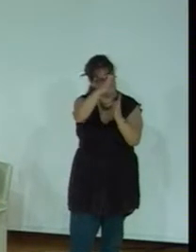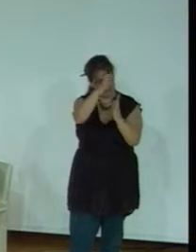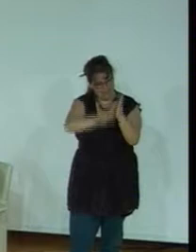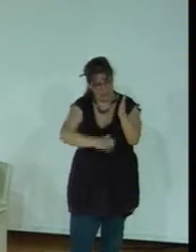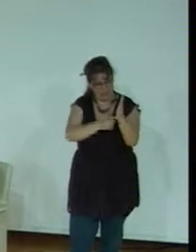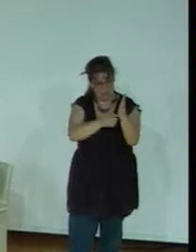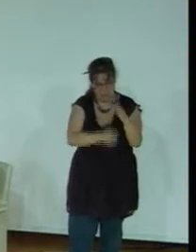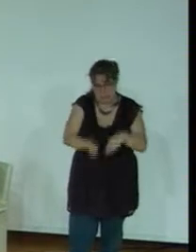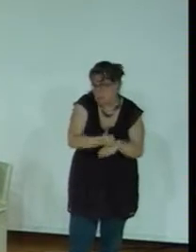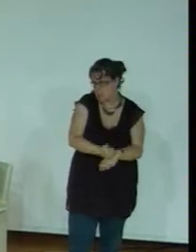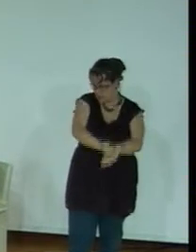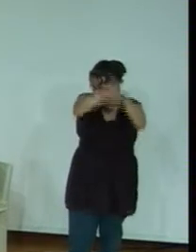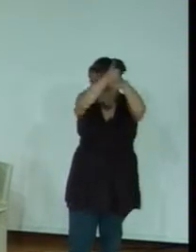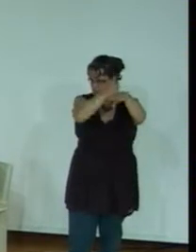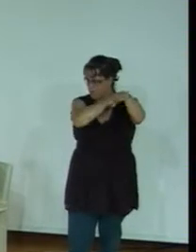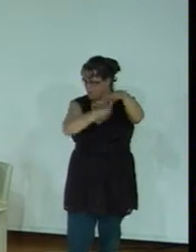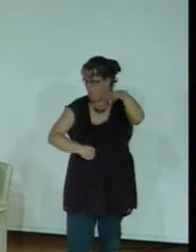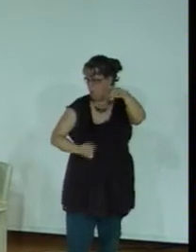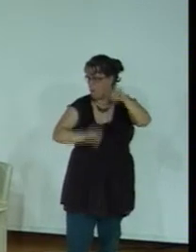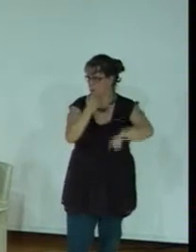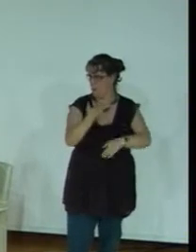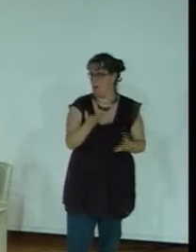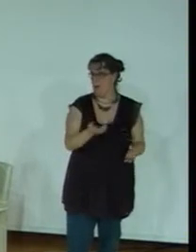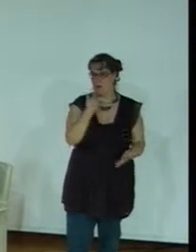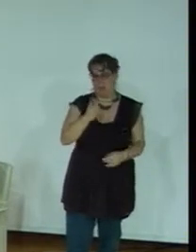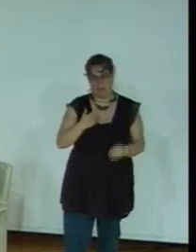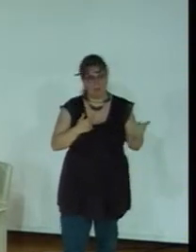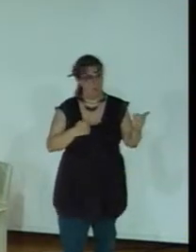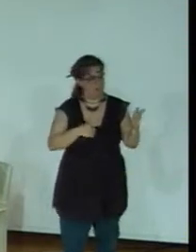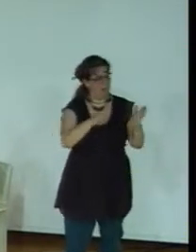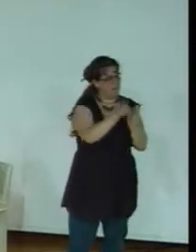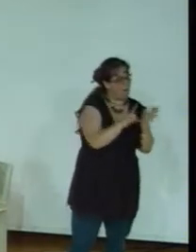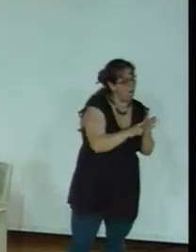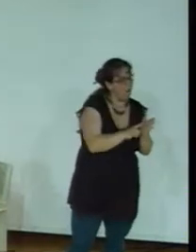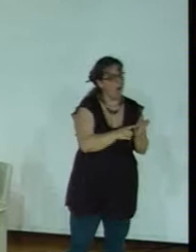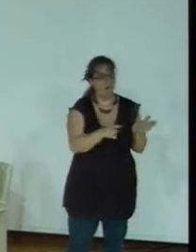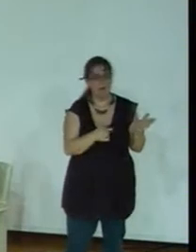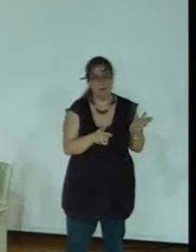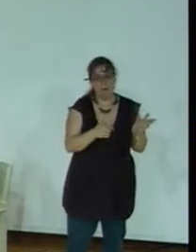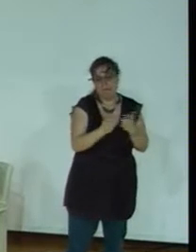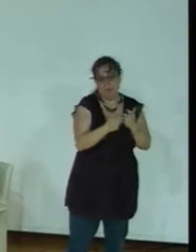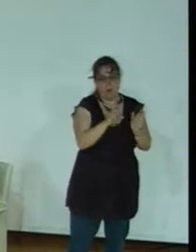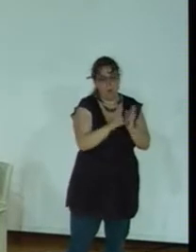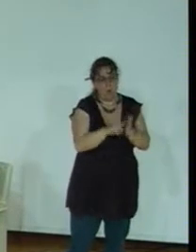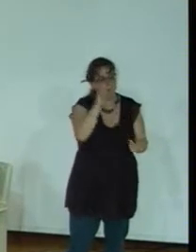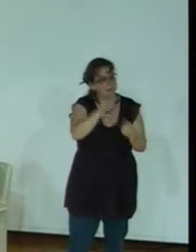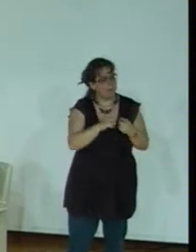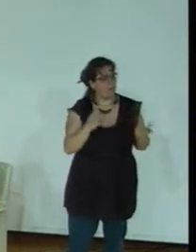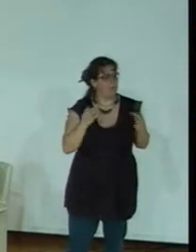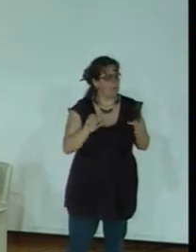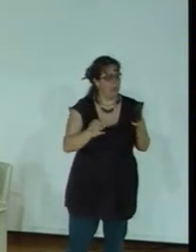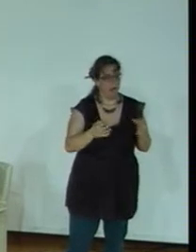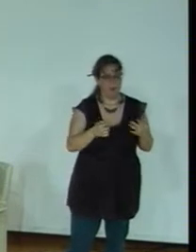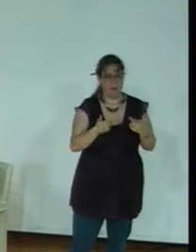protecteur de notre pays, celui qui évite que des lois liberticides puissent être votées parce qu'elles vont être considérées normalement comme